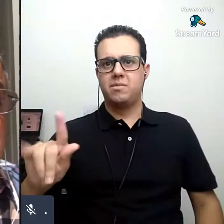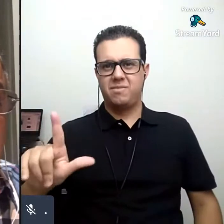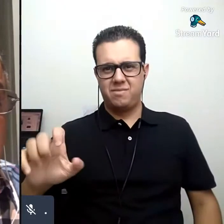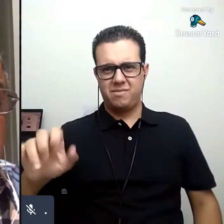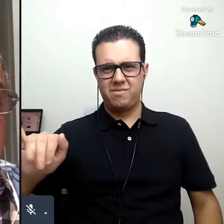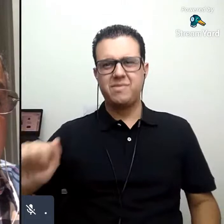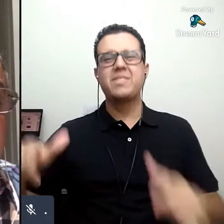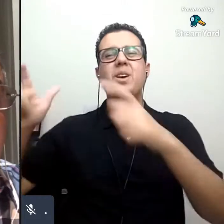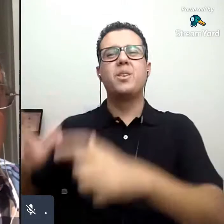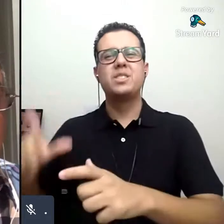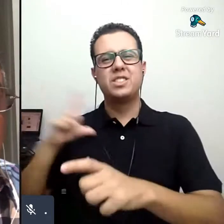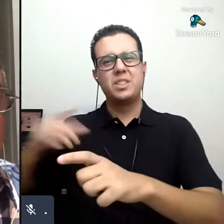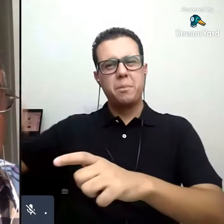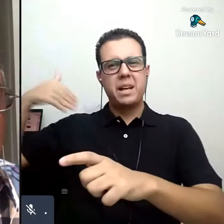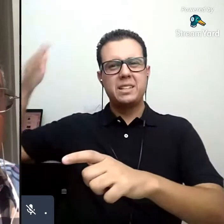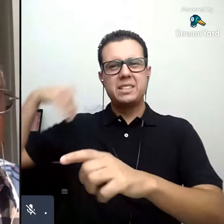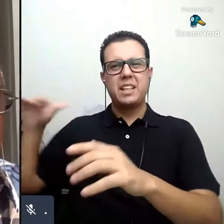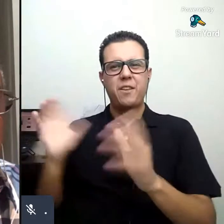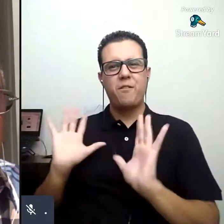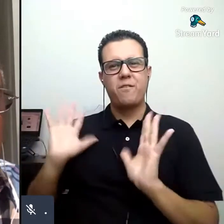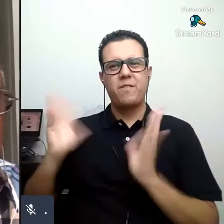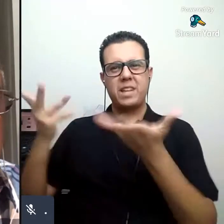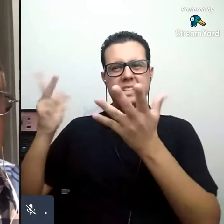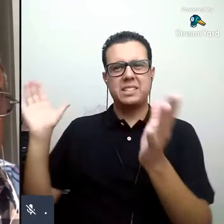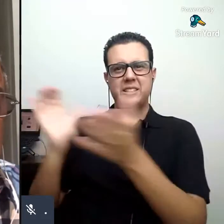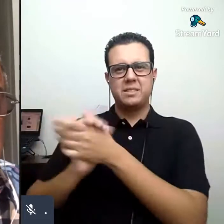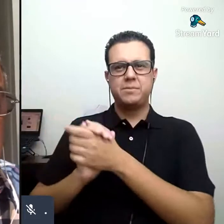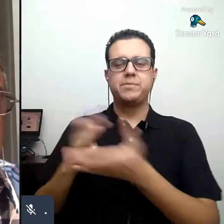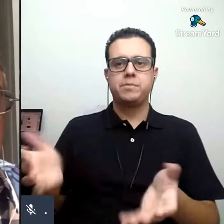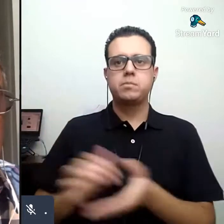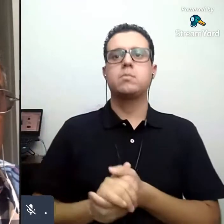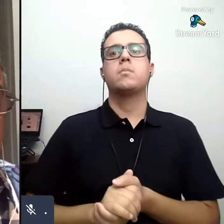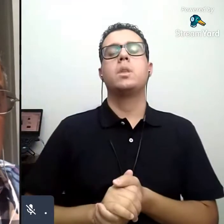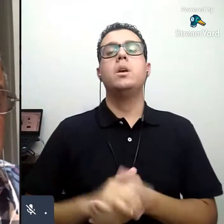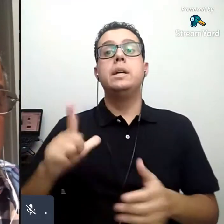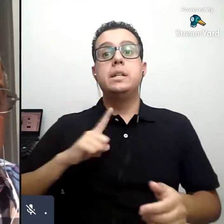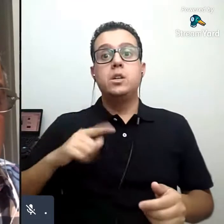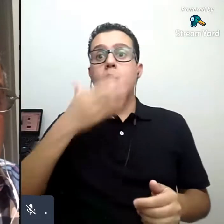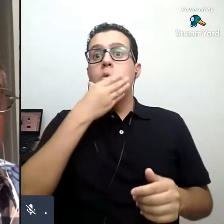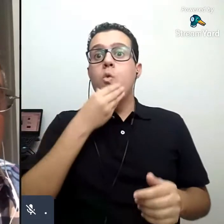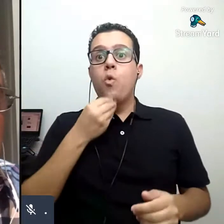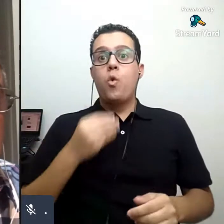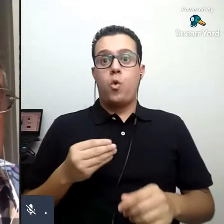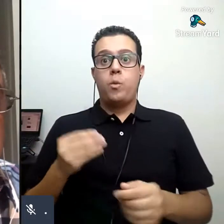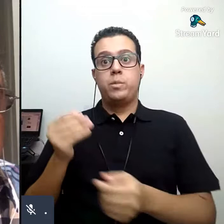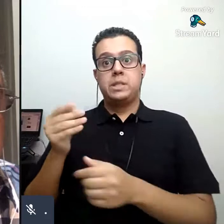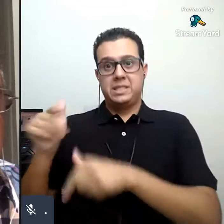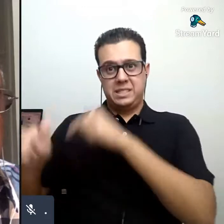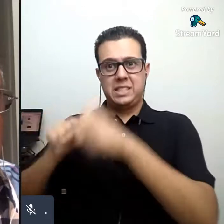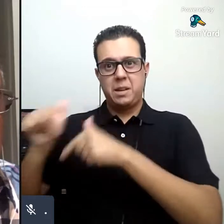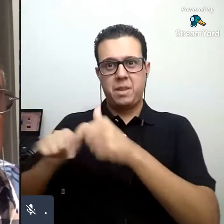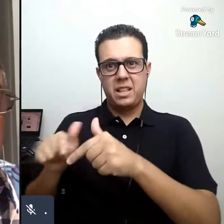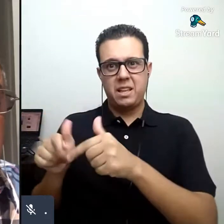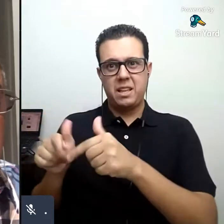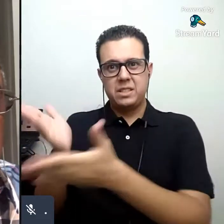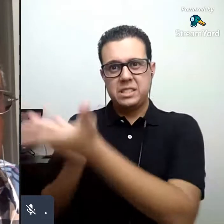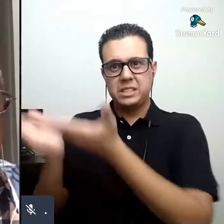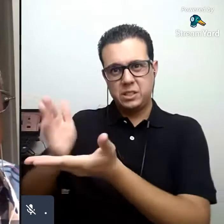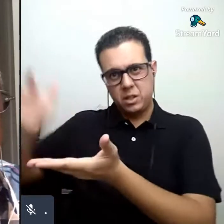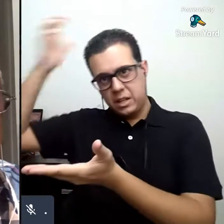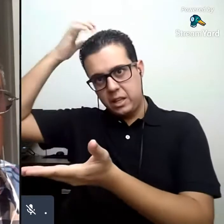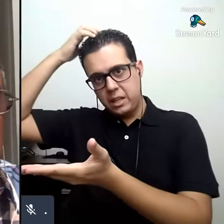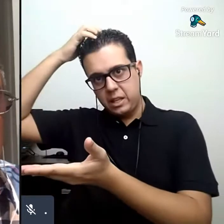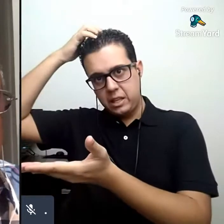um oficial do rei, cujo o filho estava doente em Cafarnaum. Tendo ouvido dizer que Jesus viera